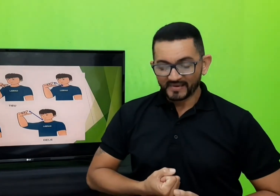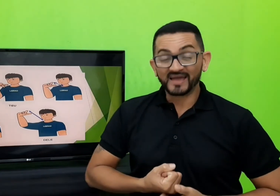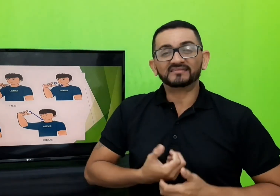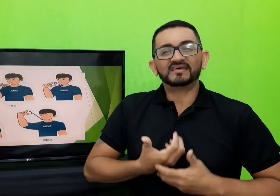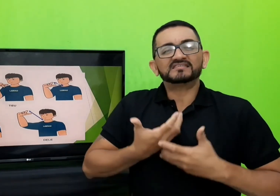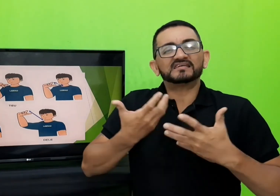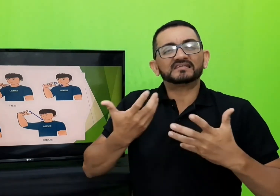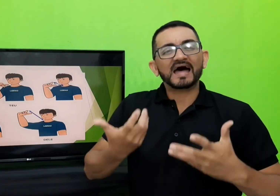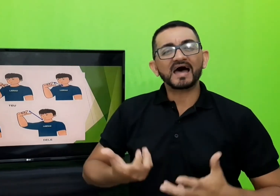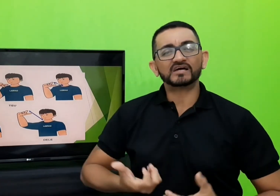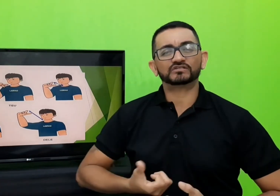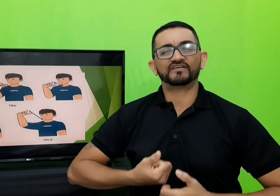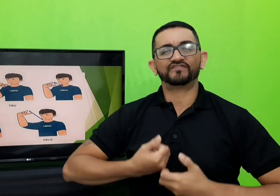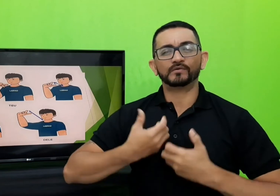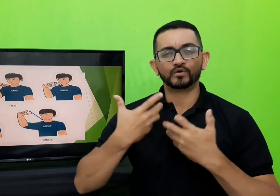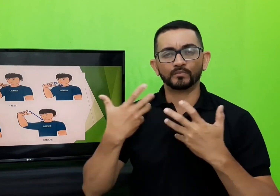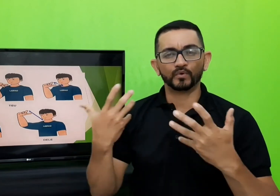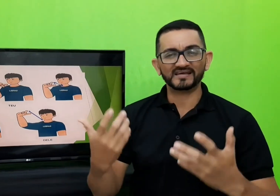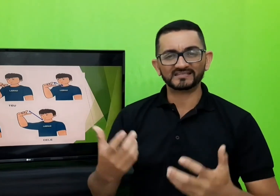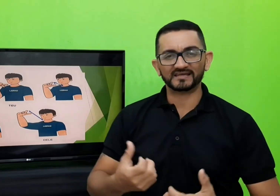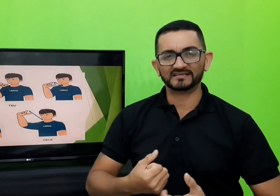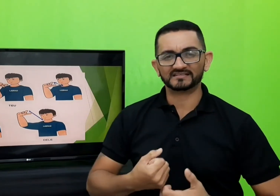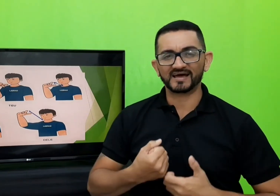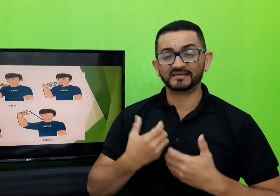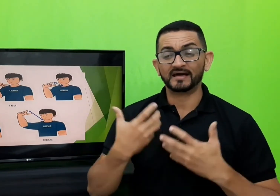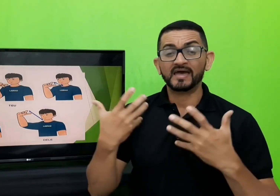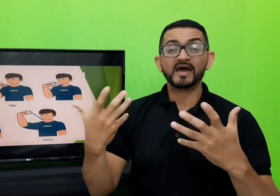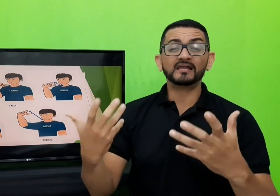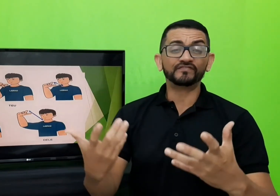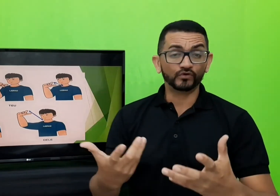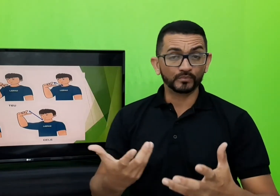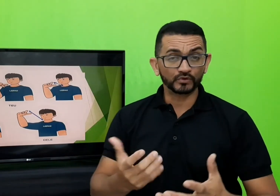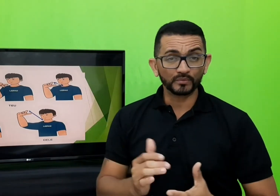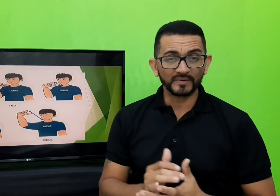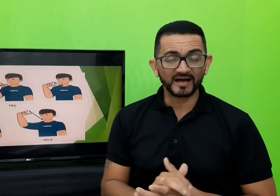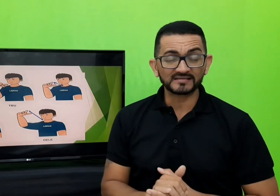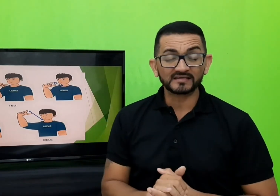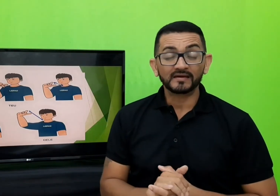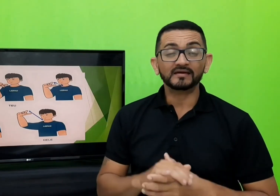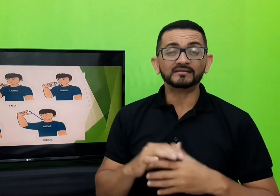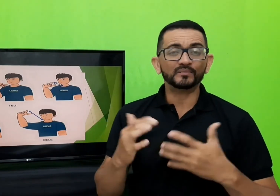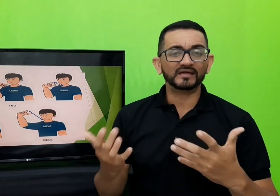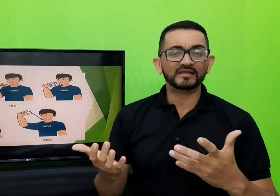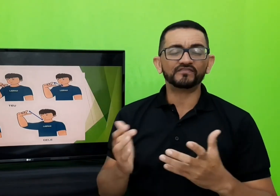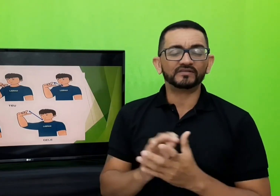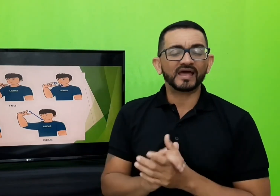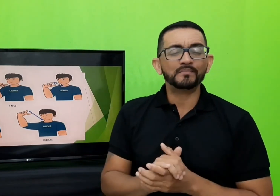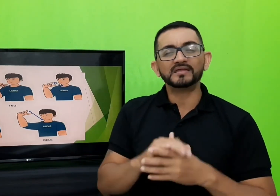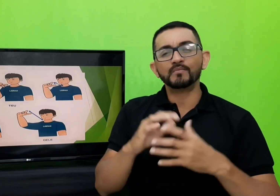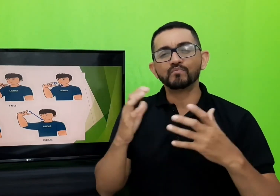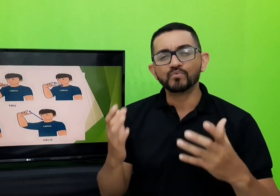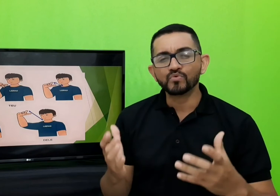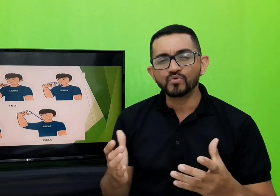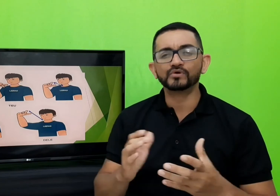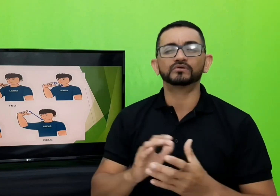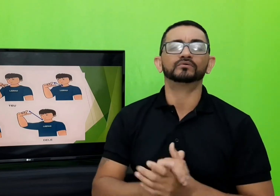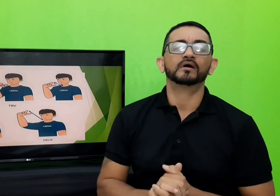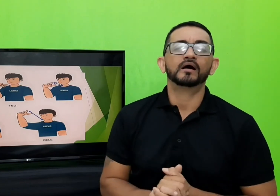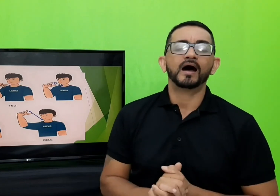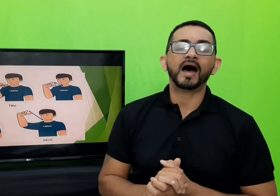A intensidade da forma como é sinalizada, ela flui muito mais e também determina muito